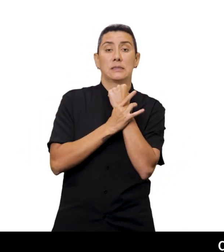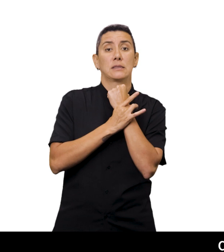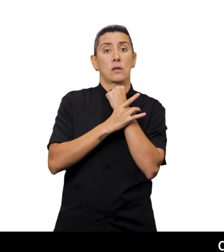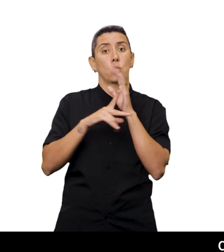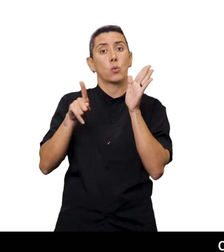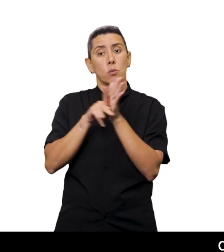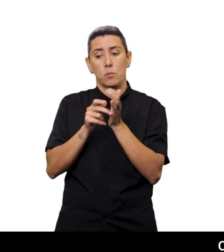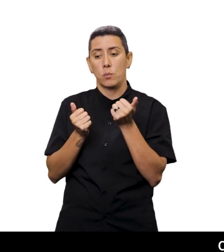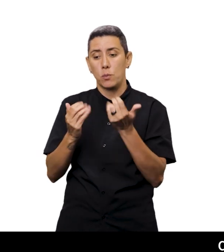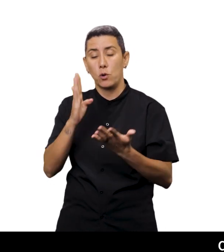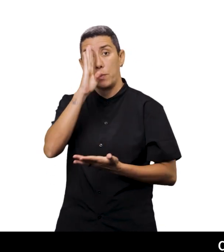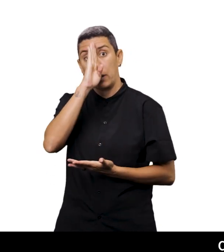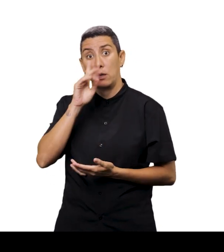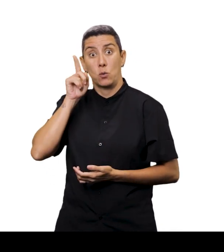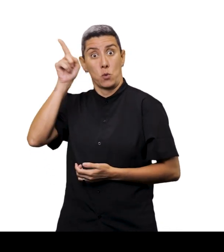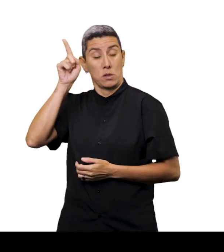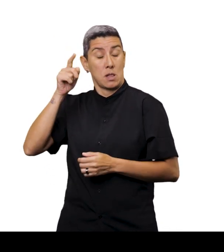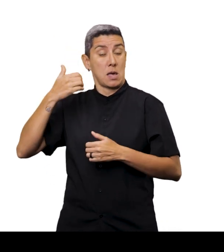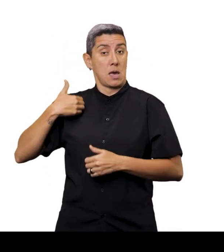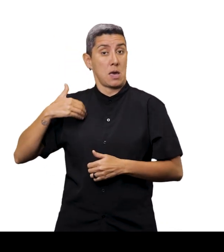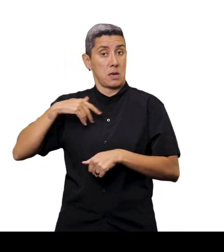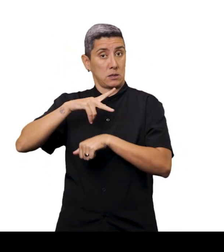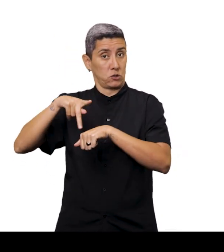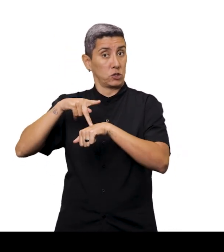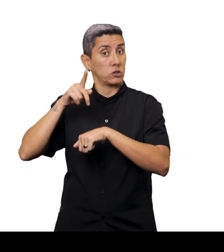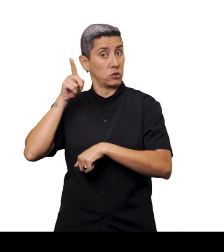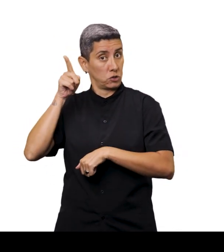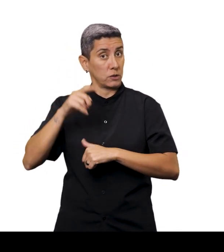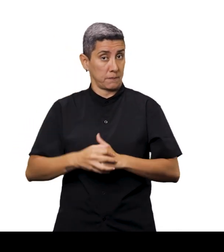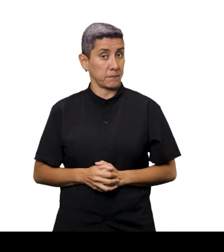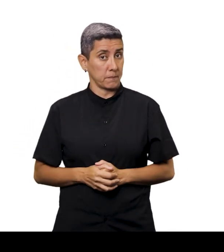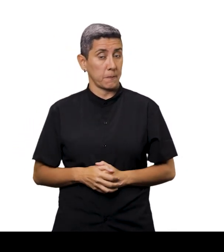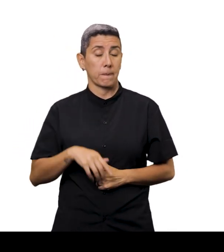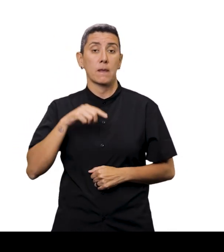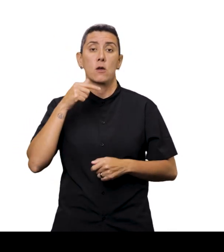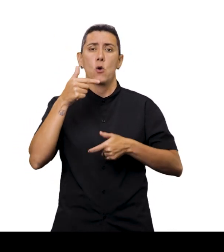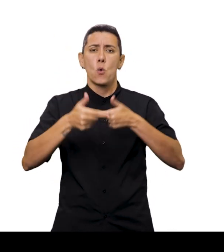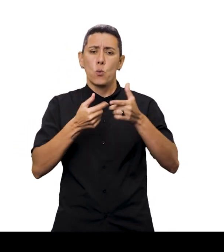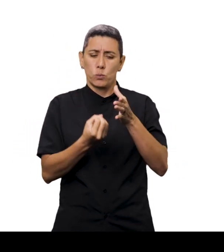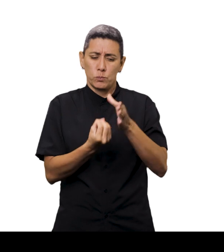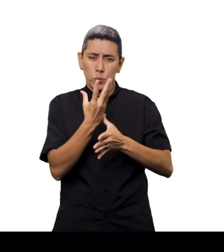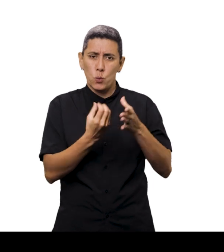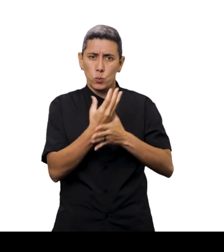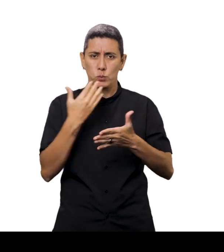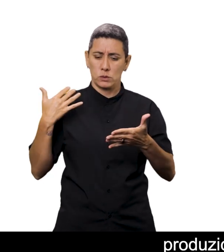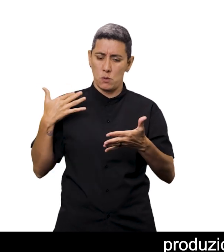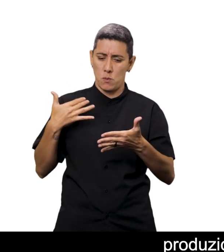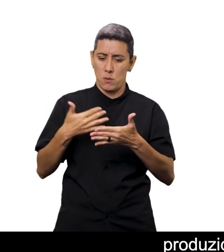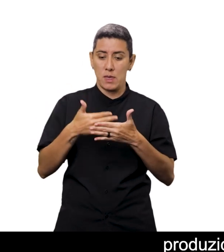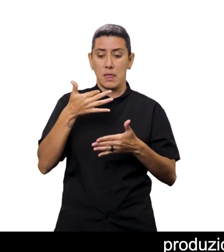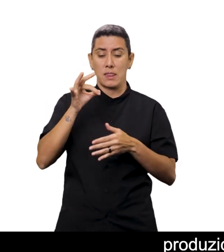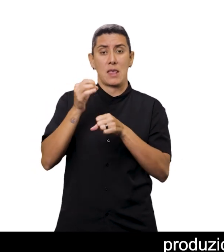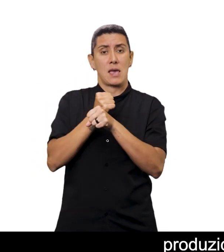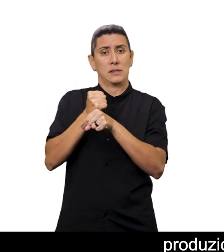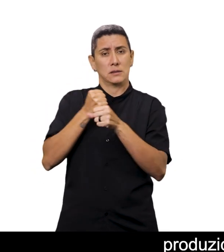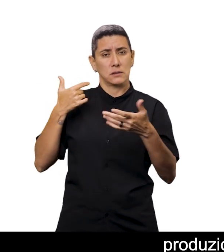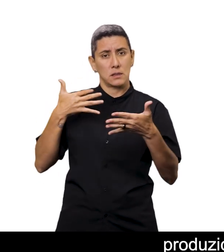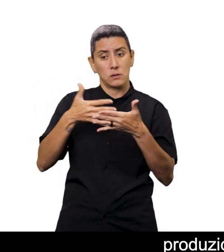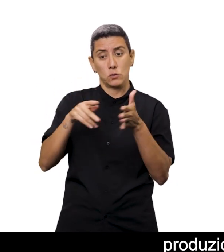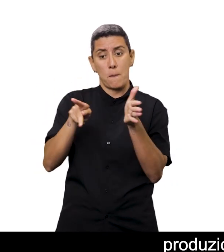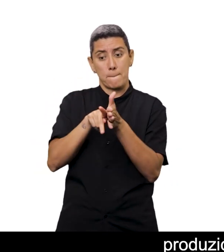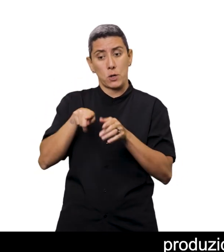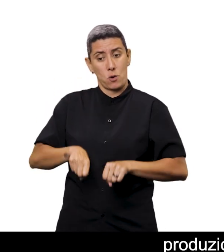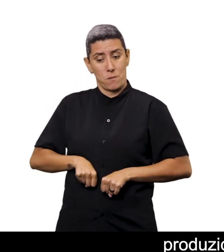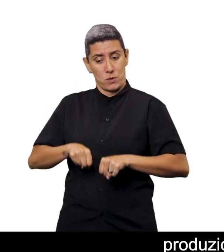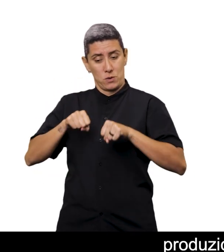assegura o direito ao aborto legal, seguro e gratuito na Argentina. Os trabalhos sobre o tema produzidos ao